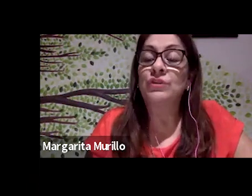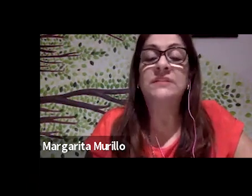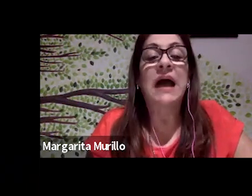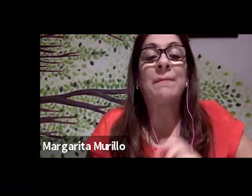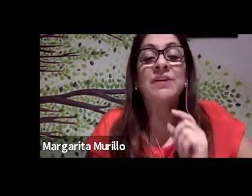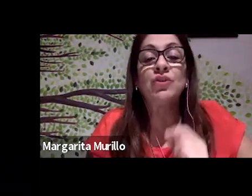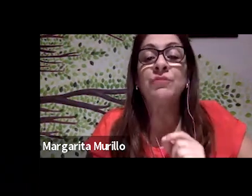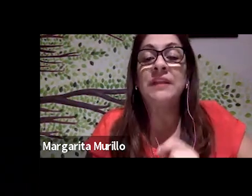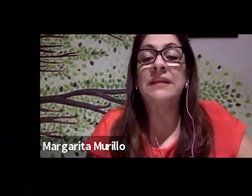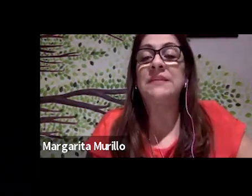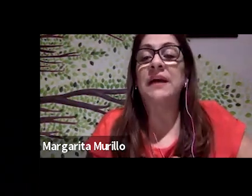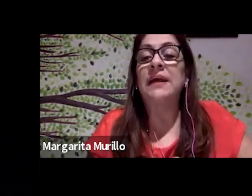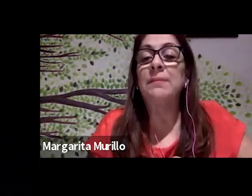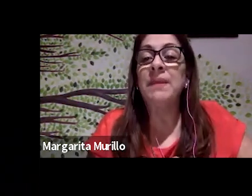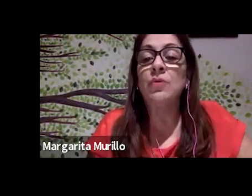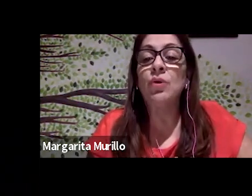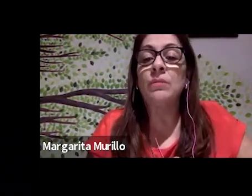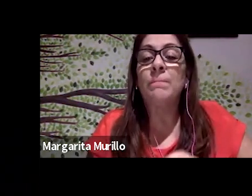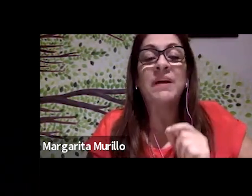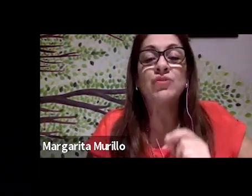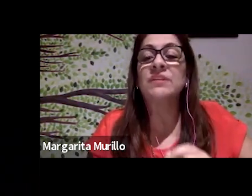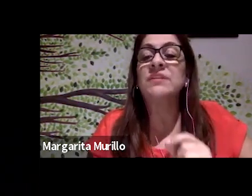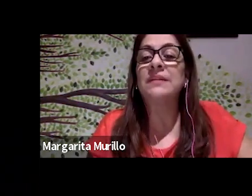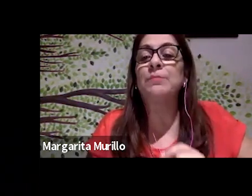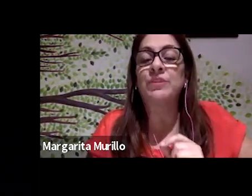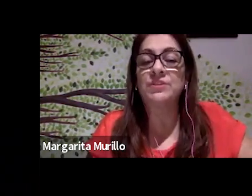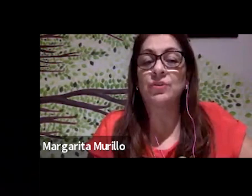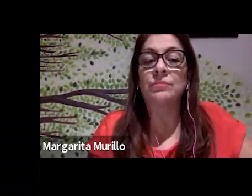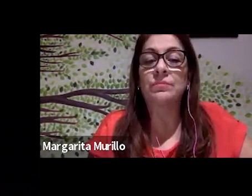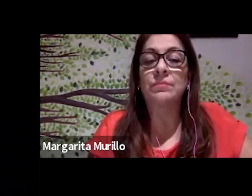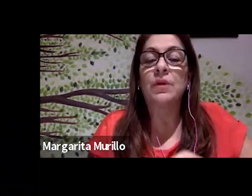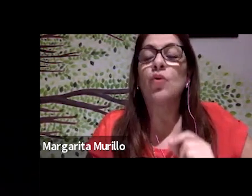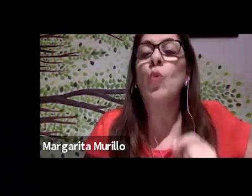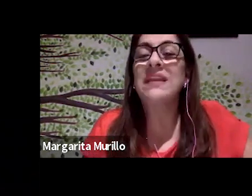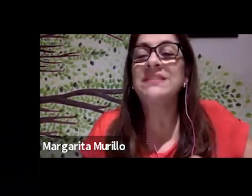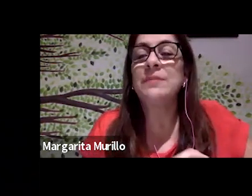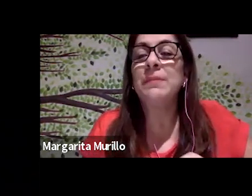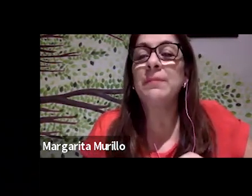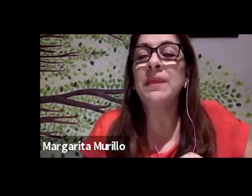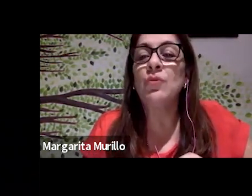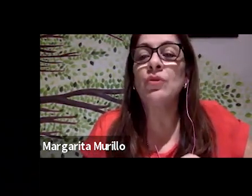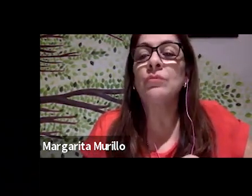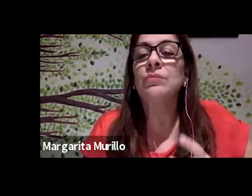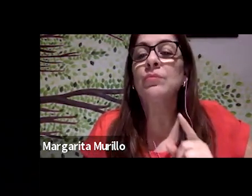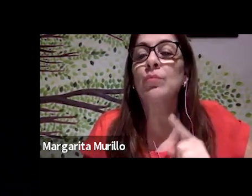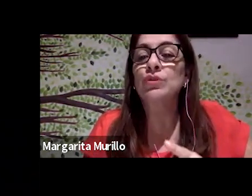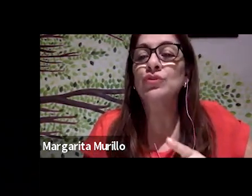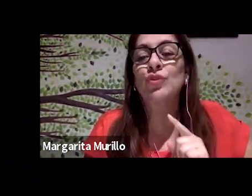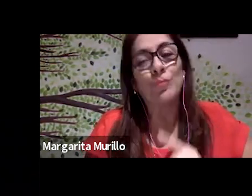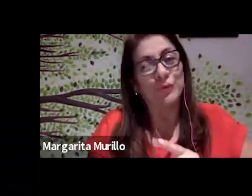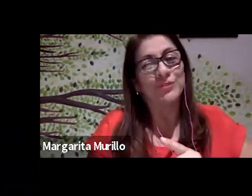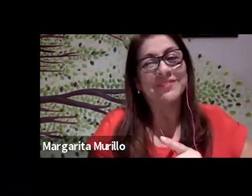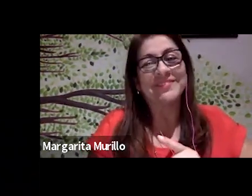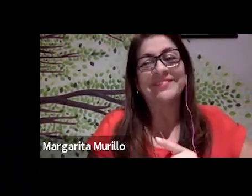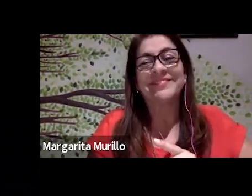conclusiones a mayor fortaleza en el vínculo mayores niveles de protección Cuál es el primer vínculo vos